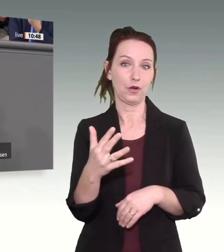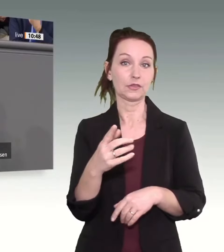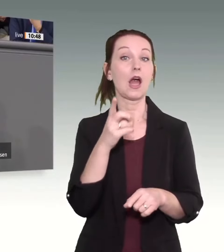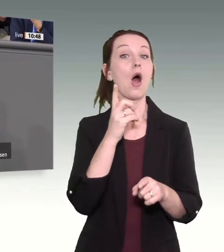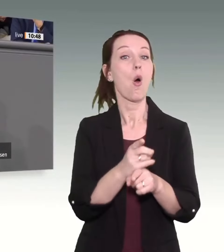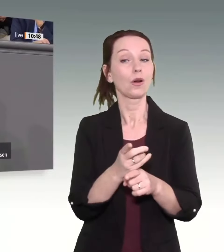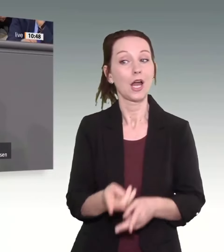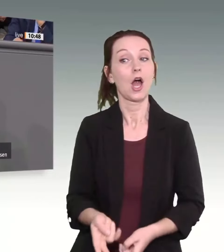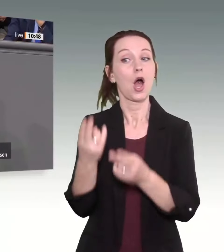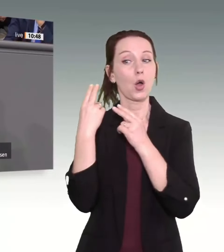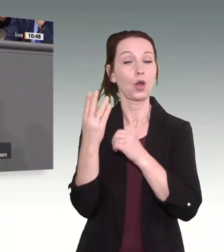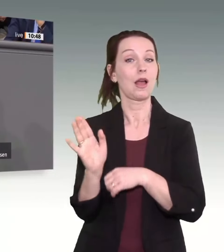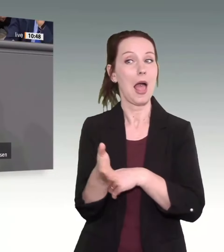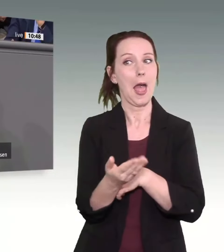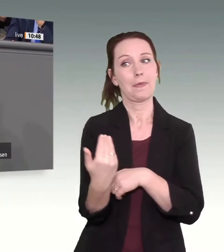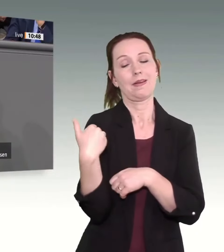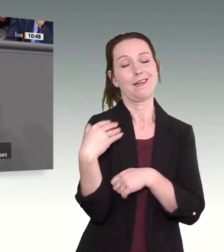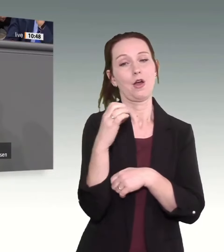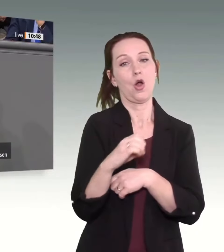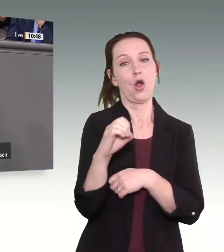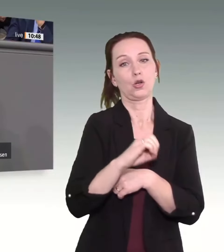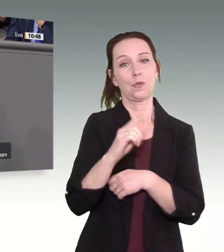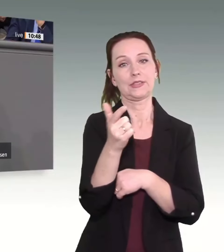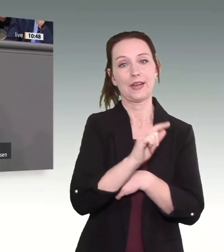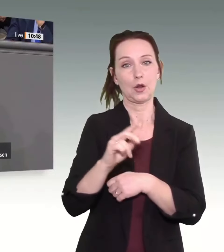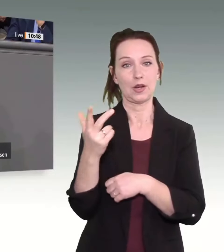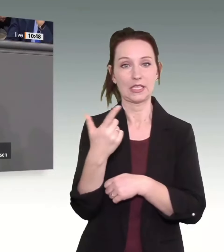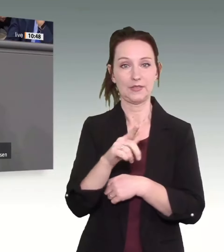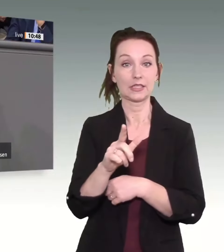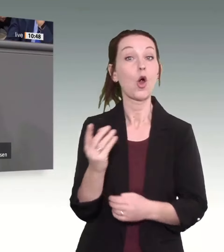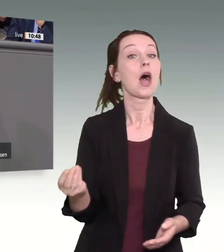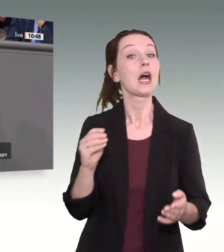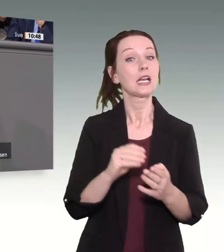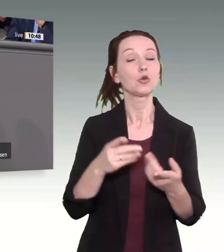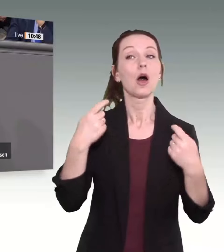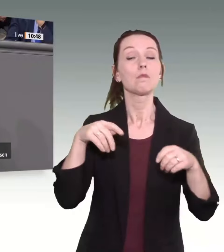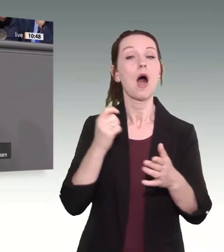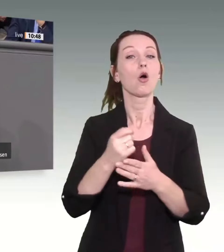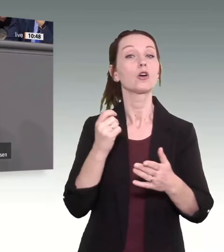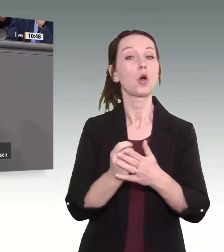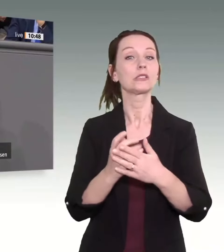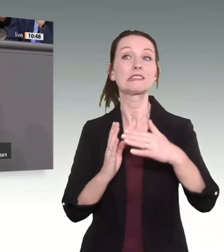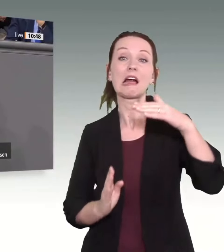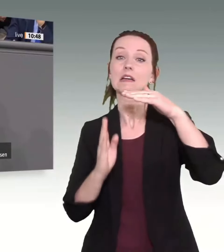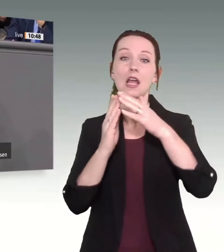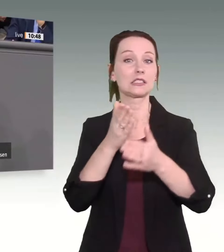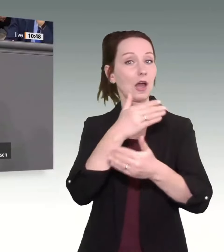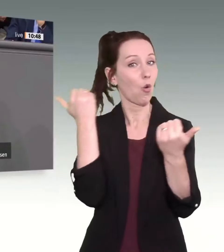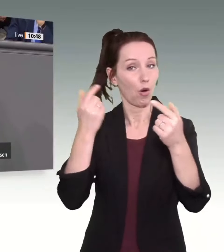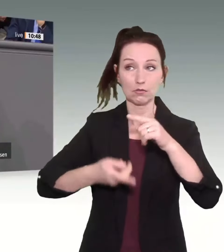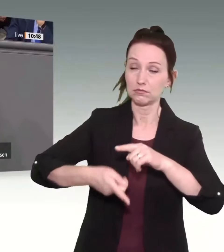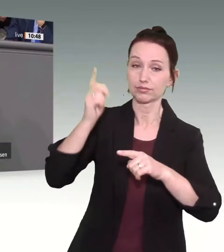Und was noch dazu kommt, ohne jegliche Baukosten-Obergrenze, und kombinierbar mit den schon vorhandenen